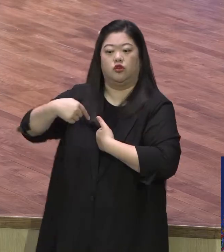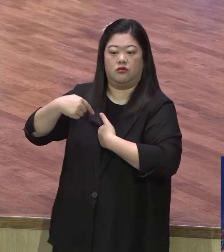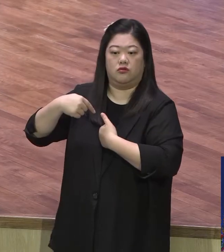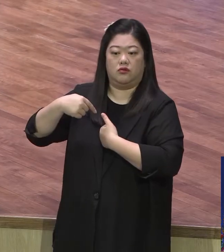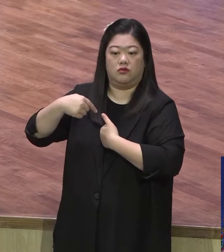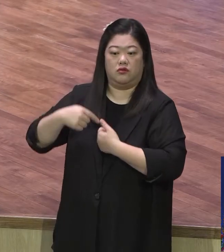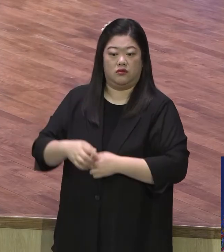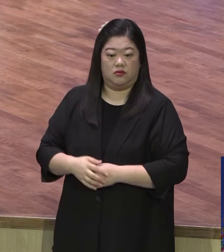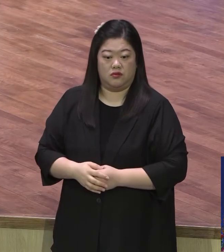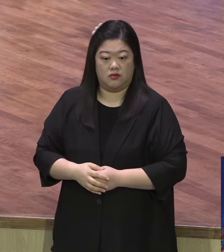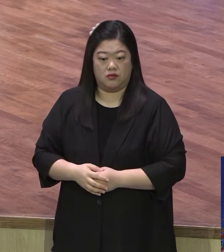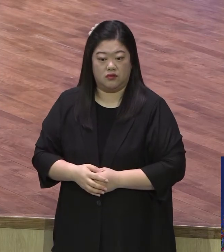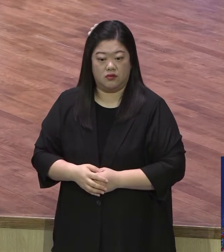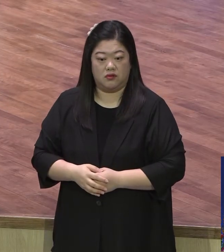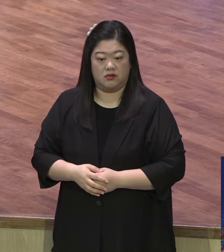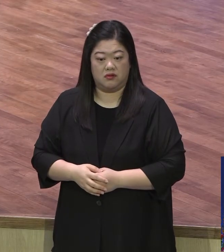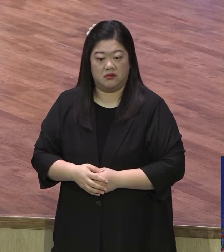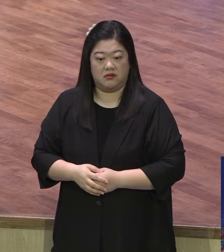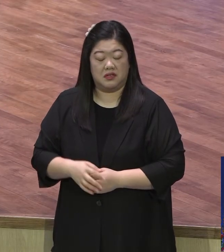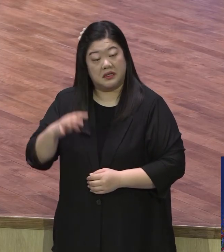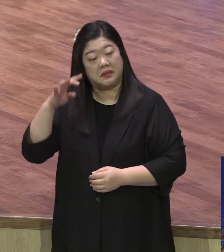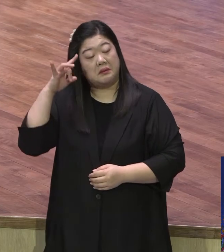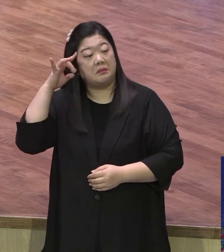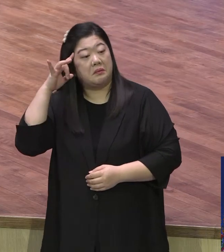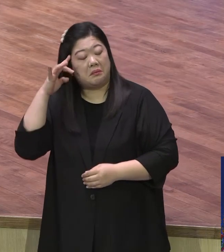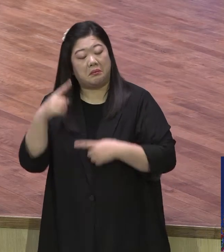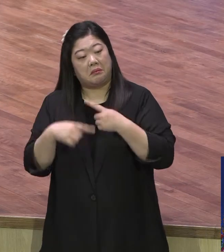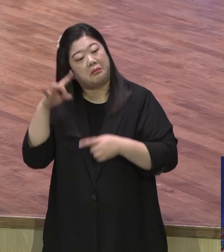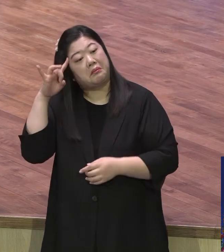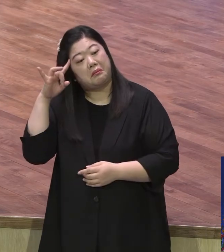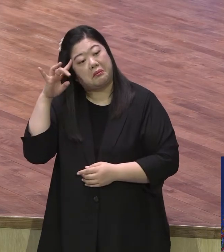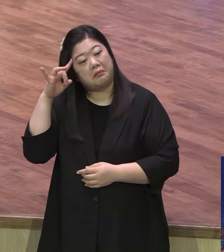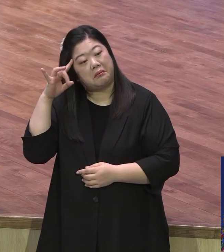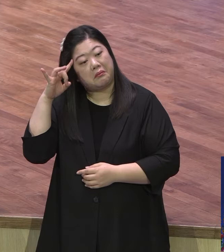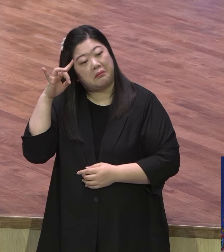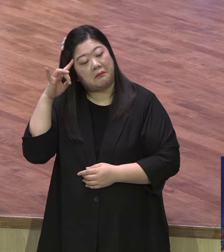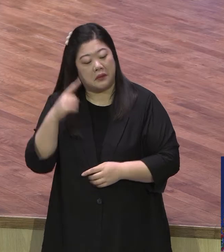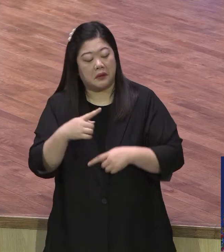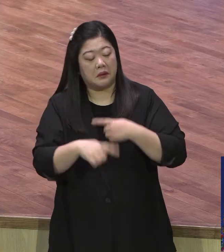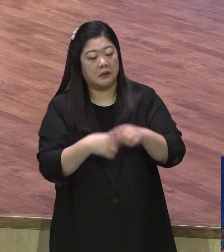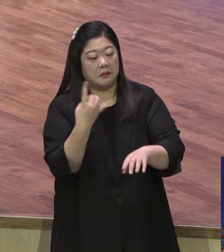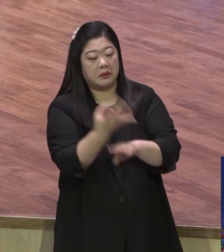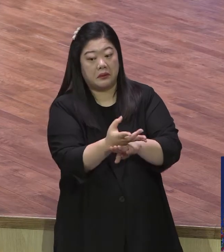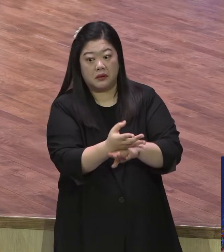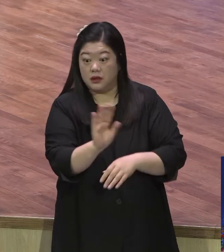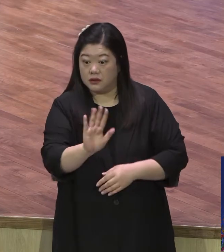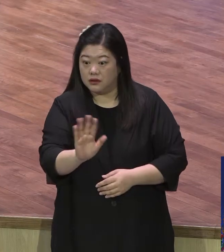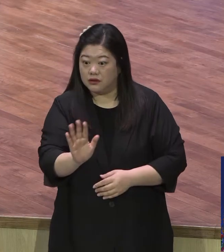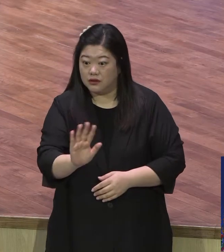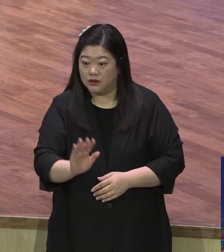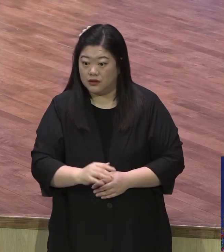삭제스러운 할 일 없는 사람들이 그렇게 하는 것이 아니에요.